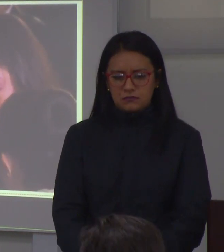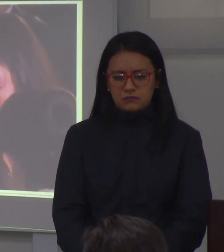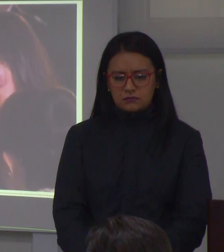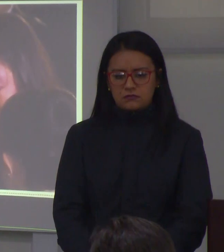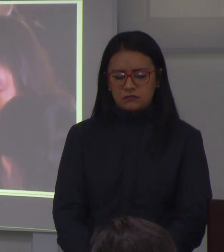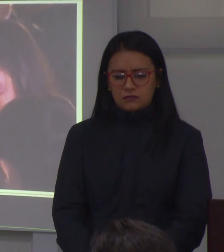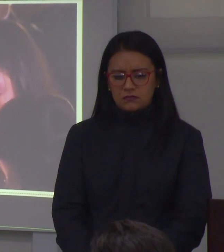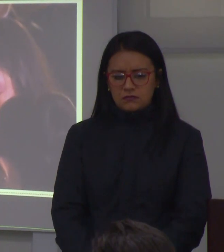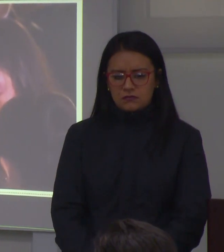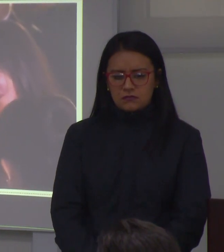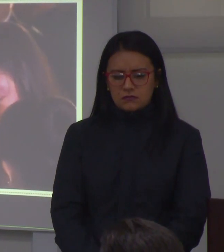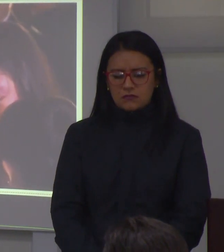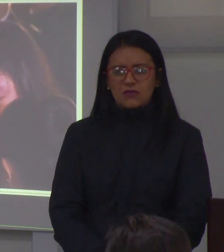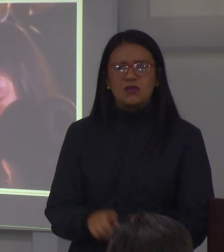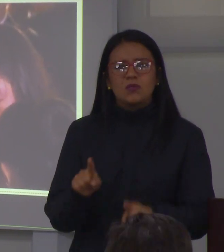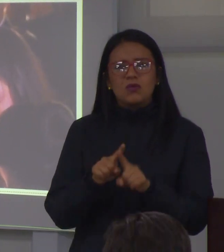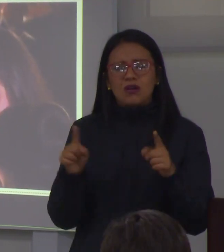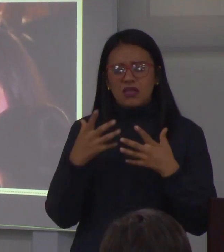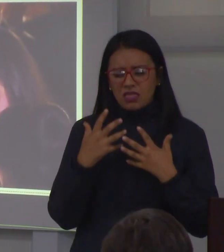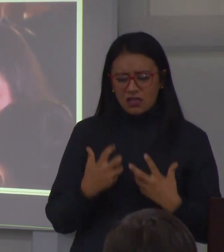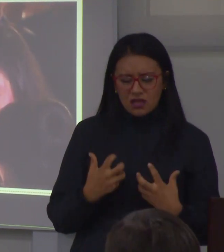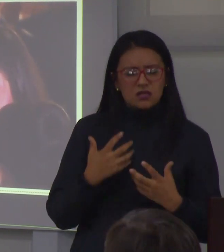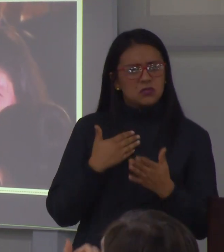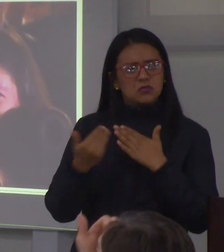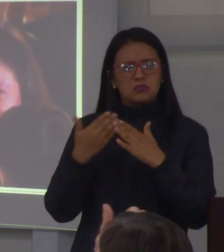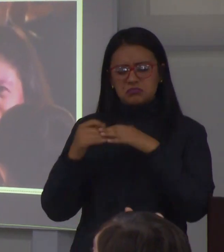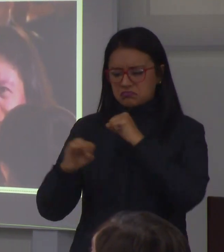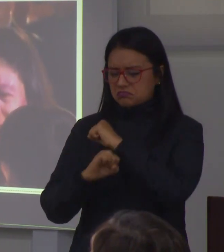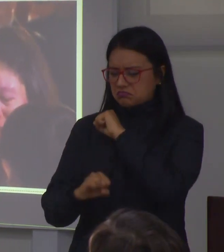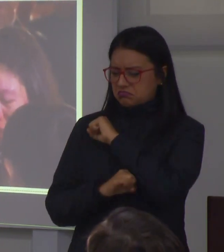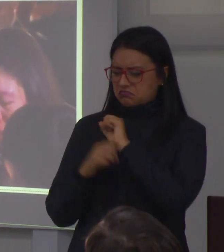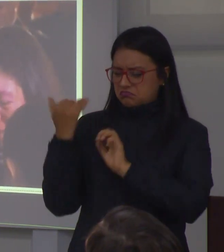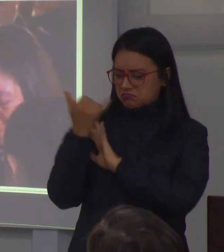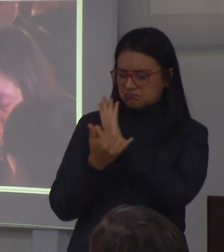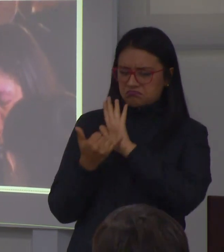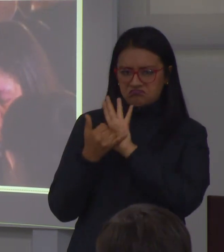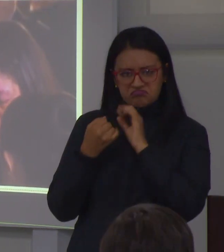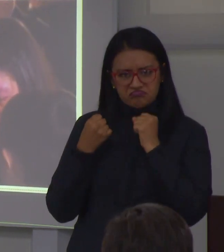Que leo usted de visitarnos, nos fortalece y dignifica.